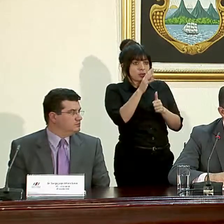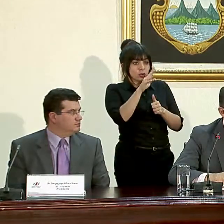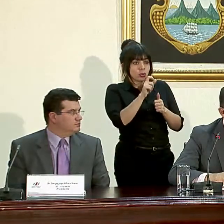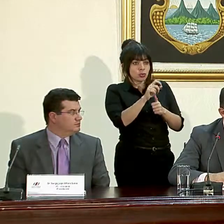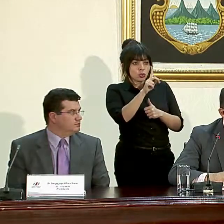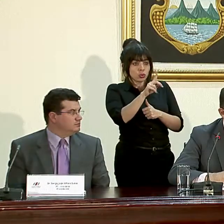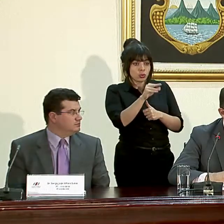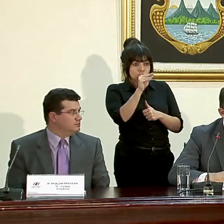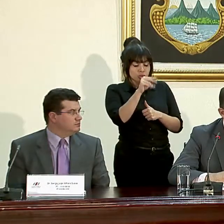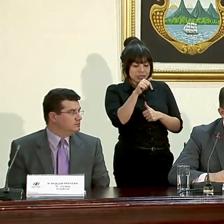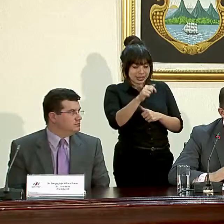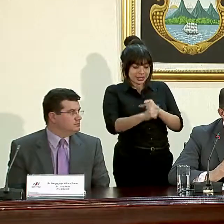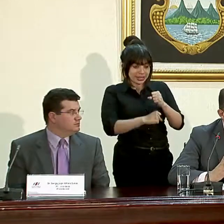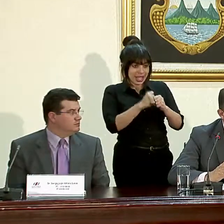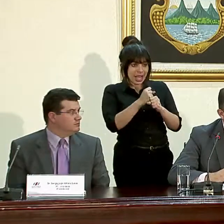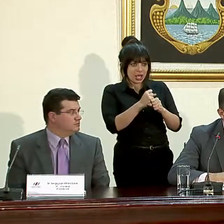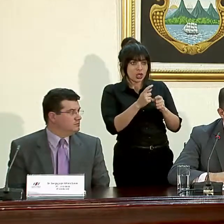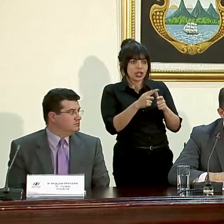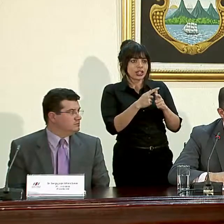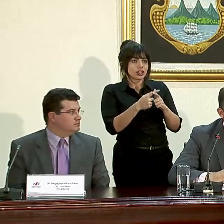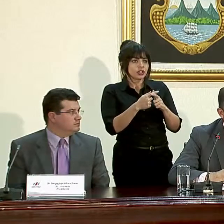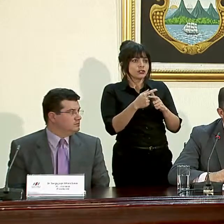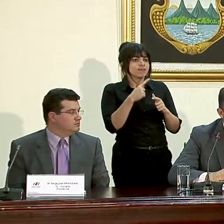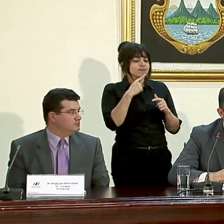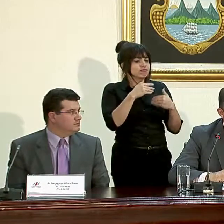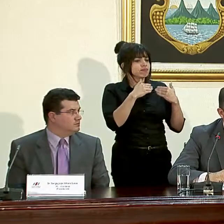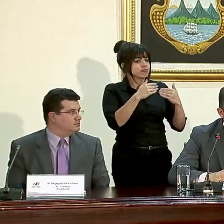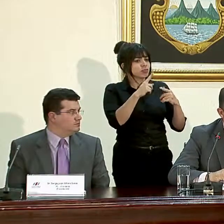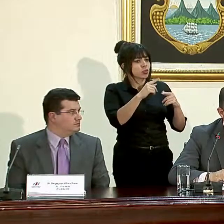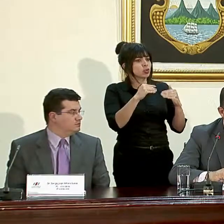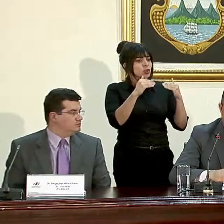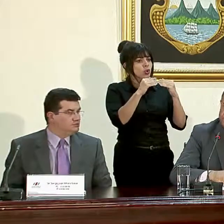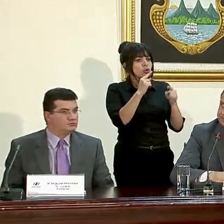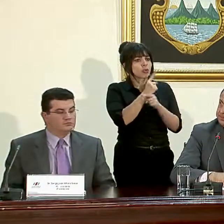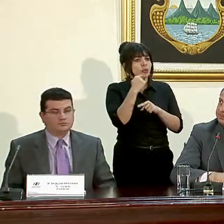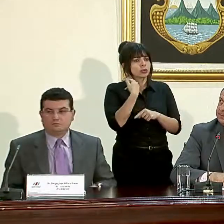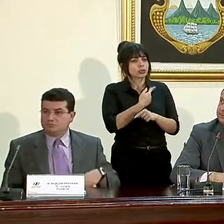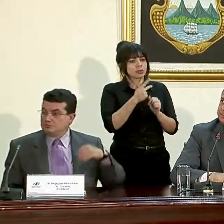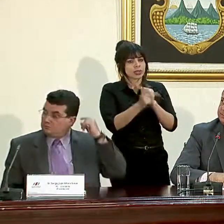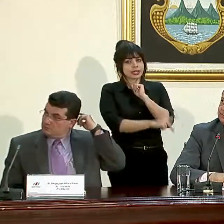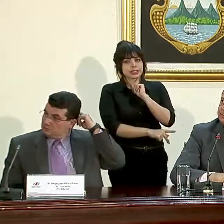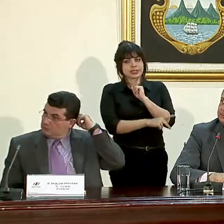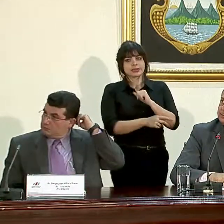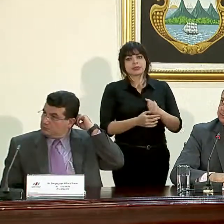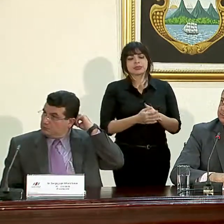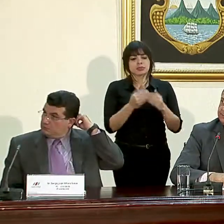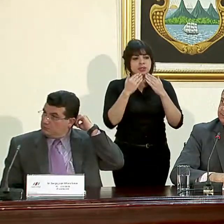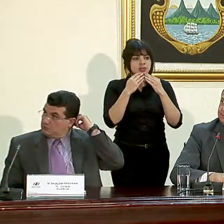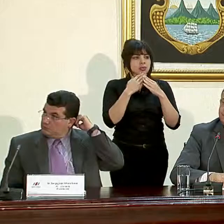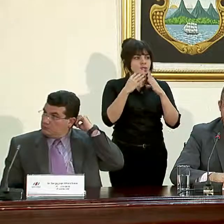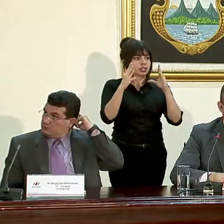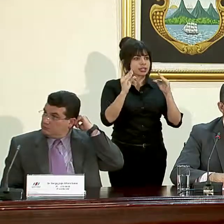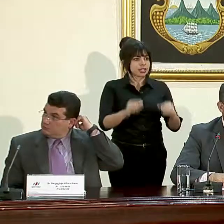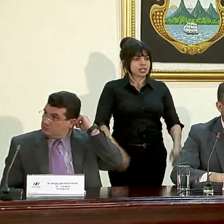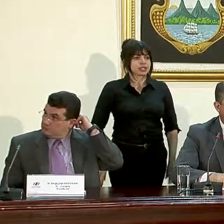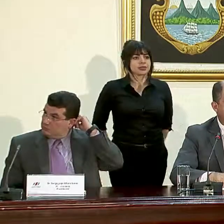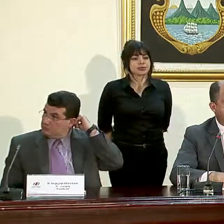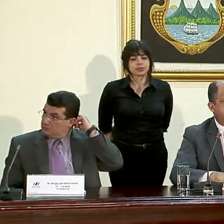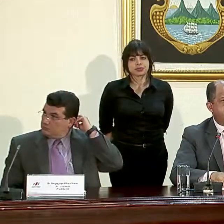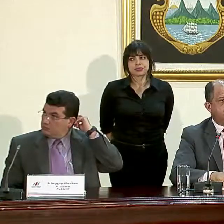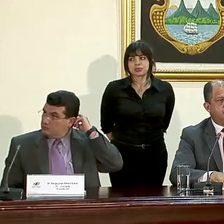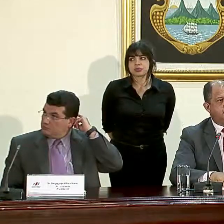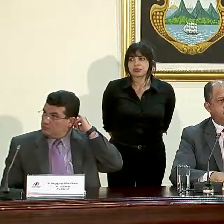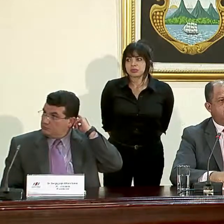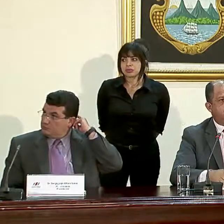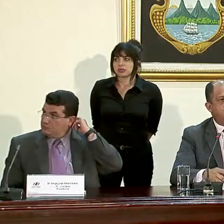4.1% en este año constituyen un entorno adecuado para nuestro país. Muchas gracias, muy buenas tardes. Si tienen alguna consulta